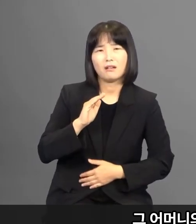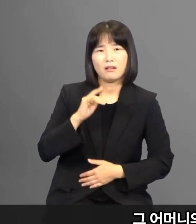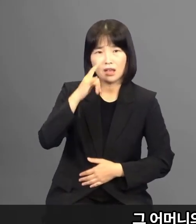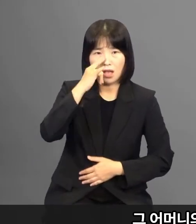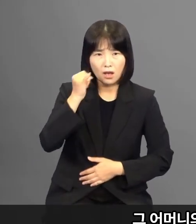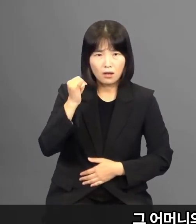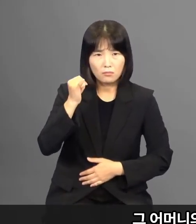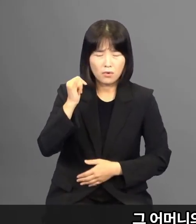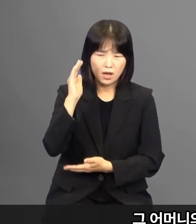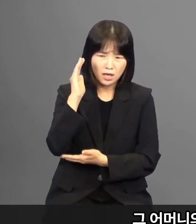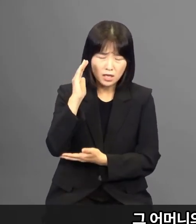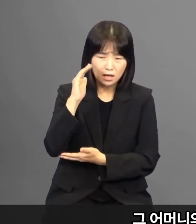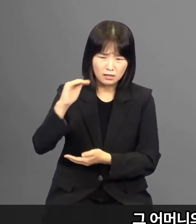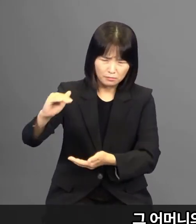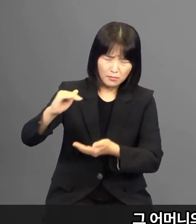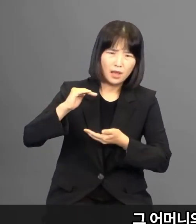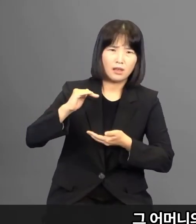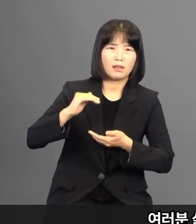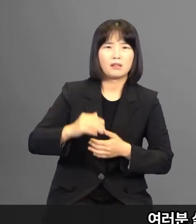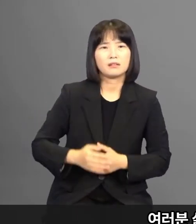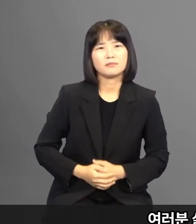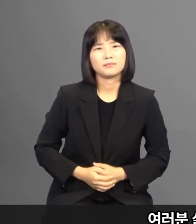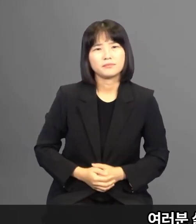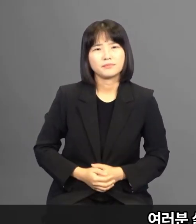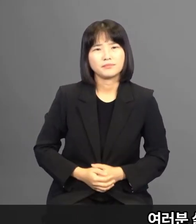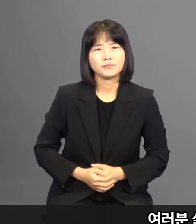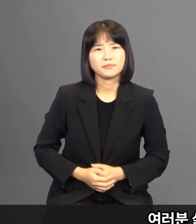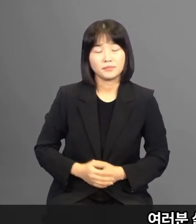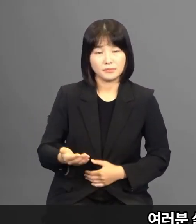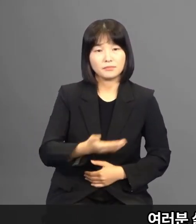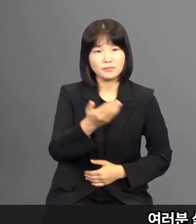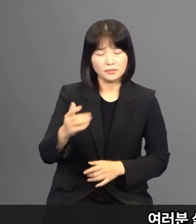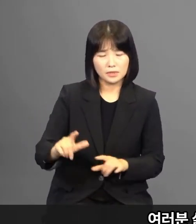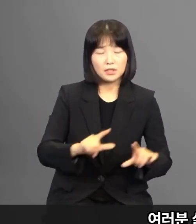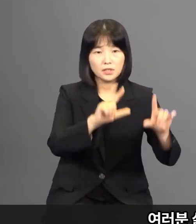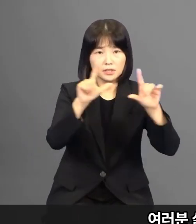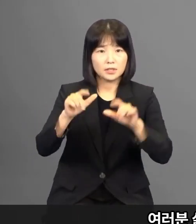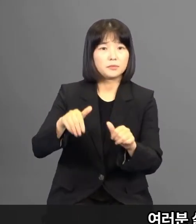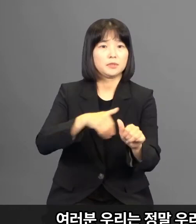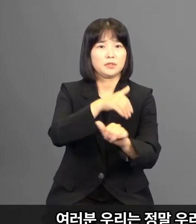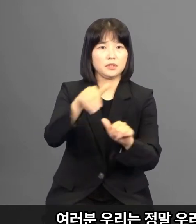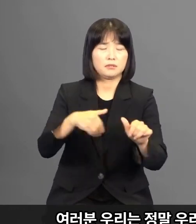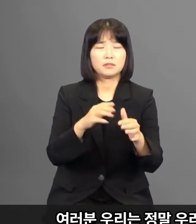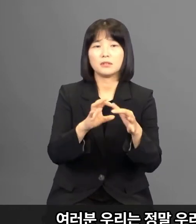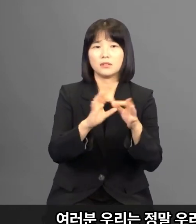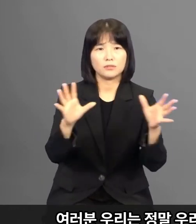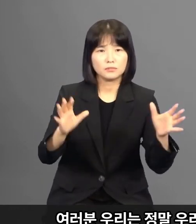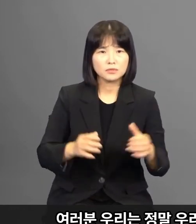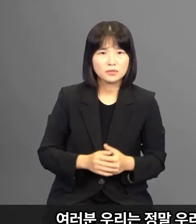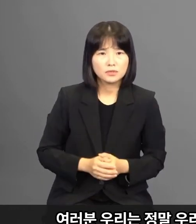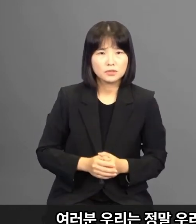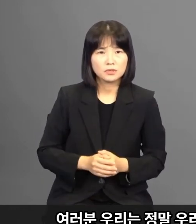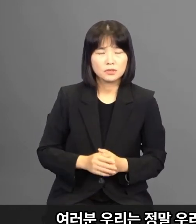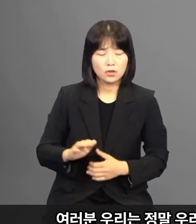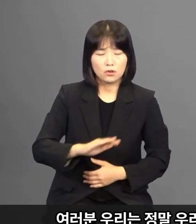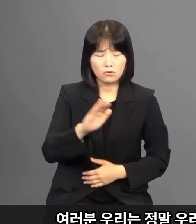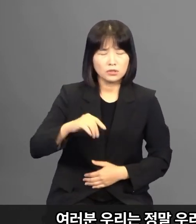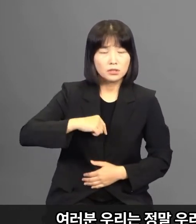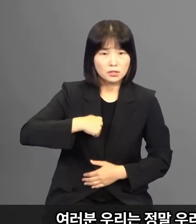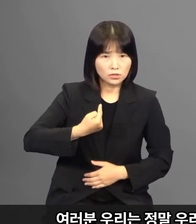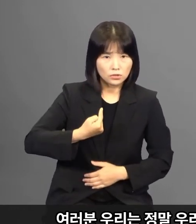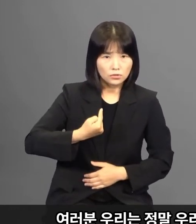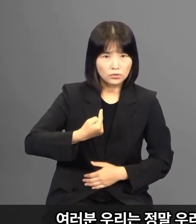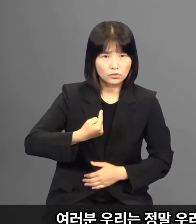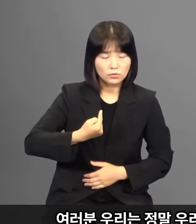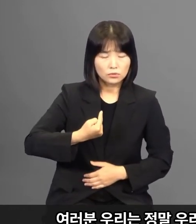어머니의 이야기를 듣게 됩니다. 여러분, 삶의 형편이 어떻든지 여러분, 우리는 정말 우리 스스로는 한